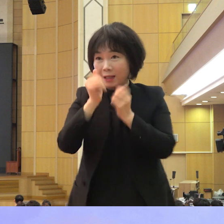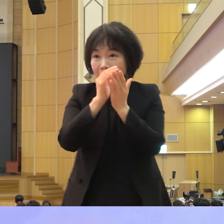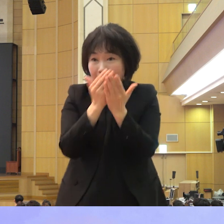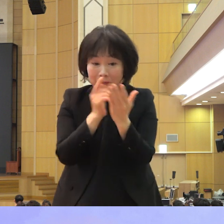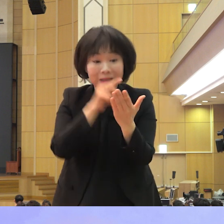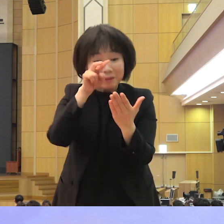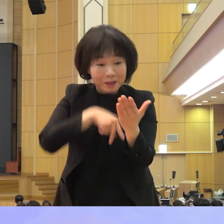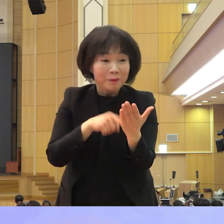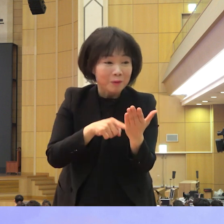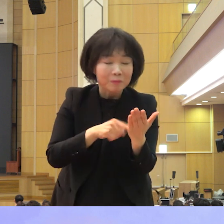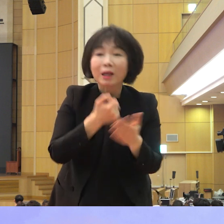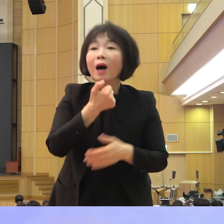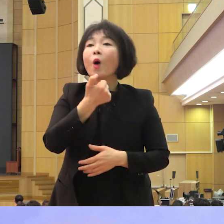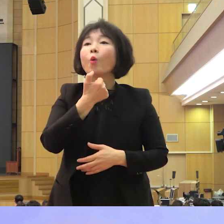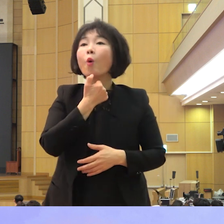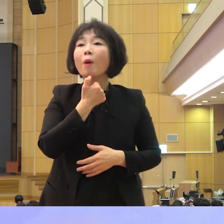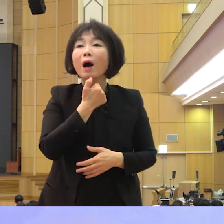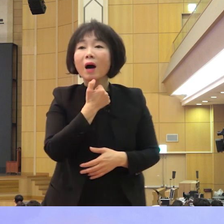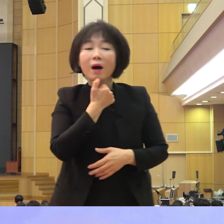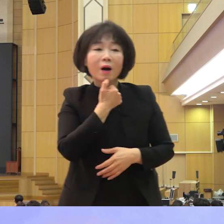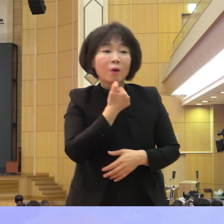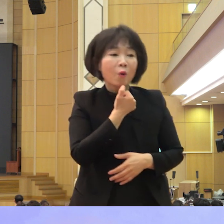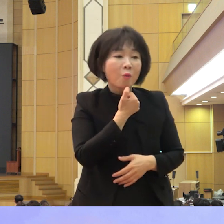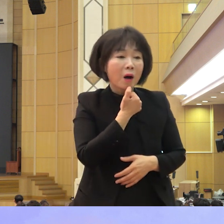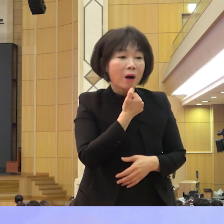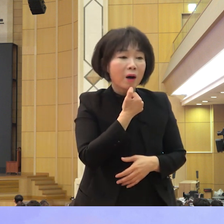보겠습니다. 로마서 10장